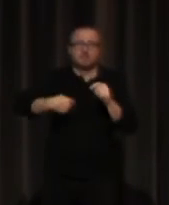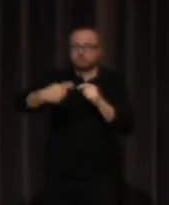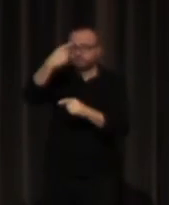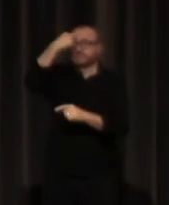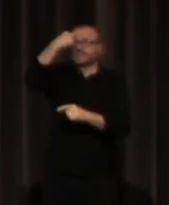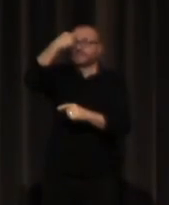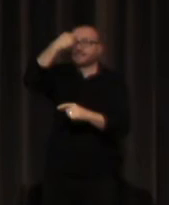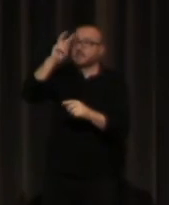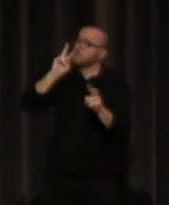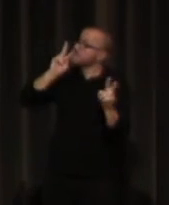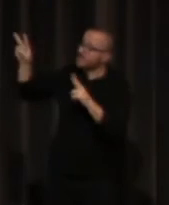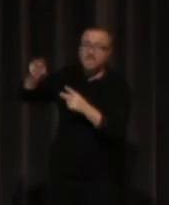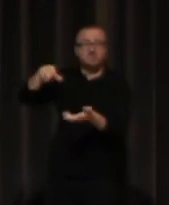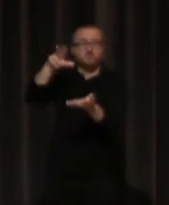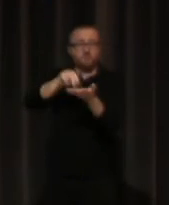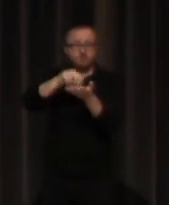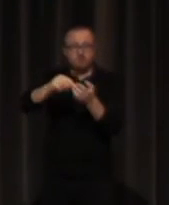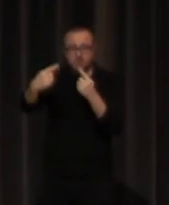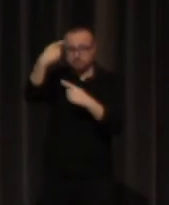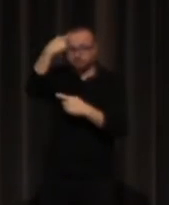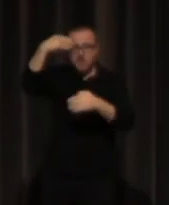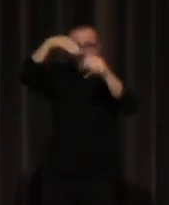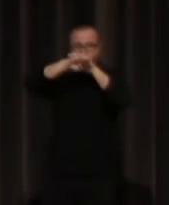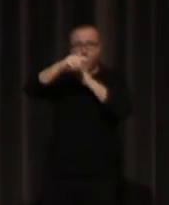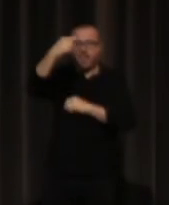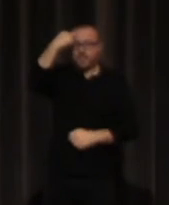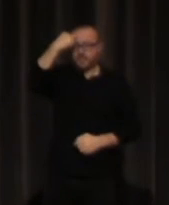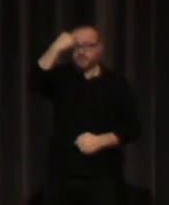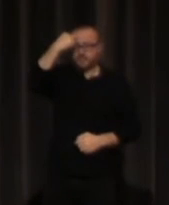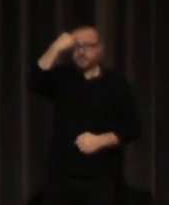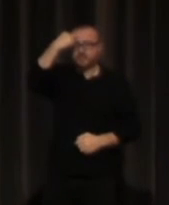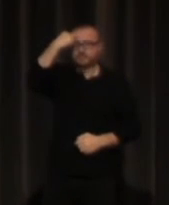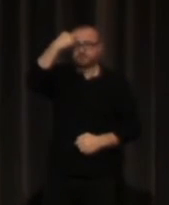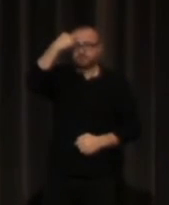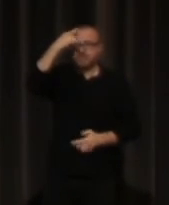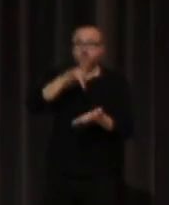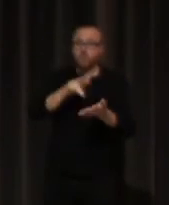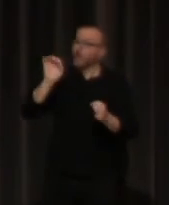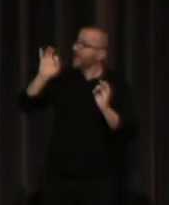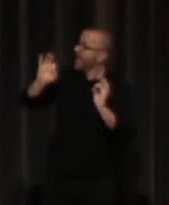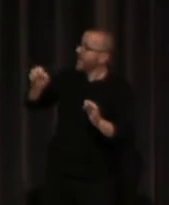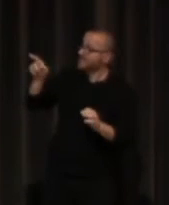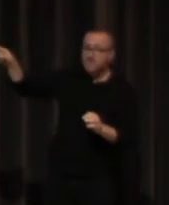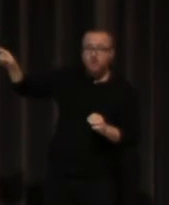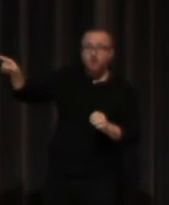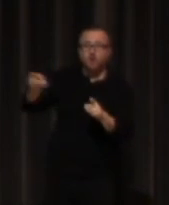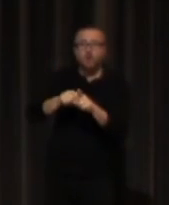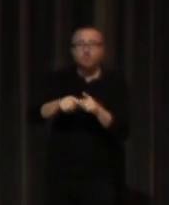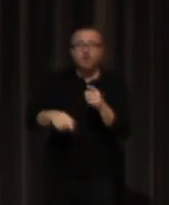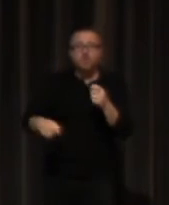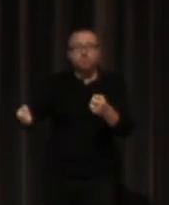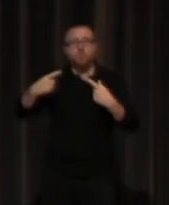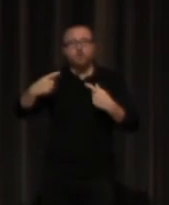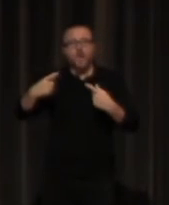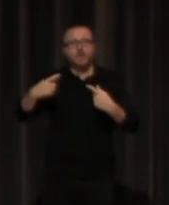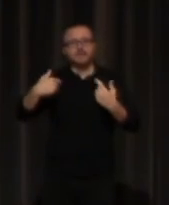va gravar a la meva memòria i a partir d'aquí aquest esdeveniment absolutament banal va començar a tenir alguns